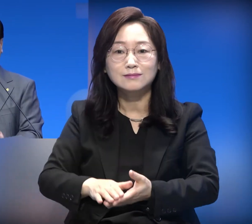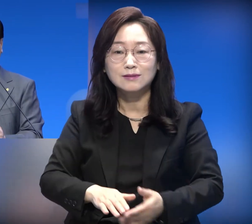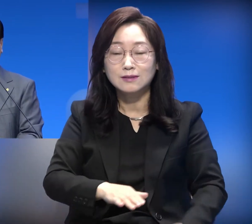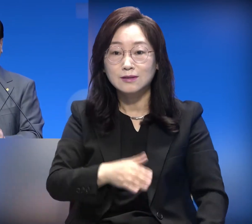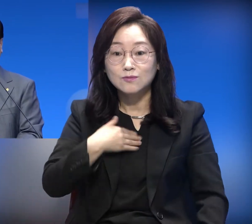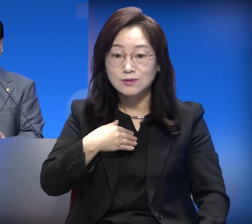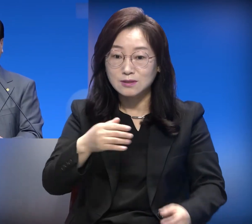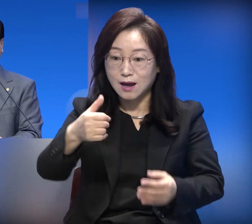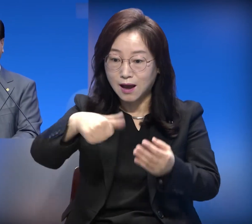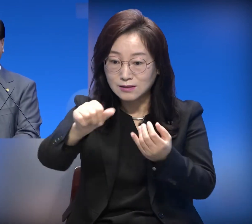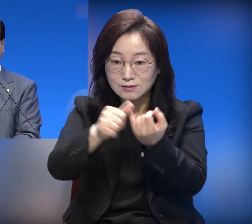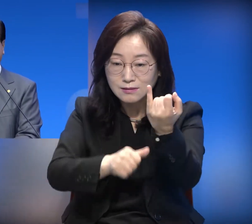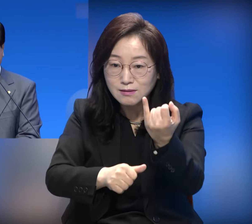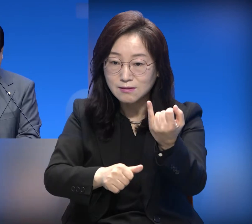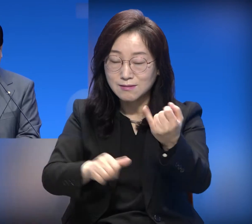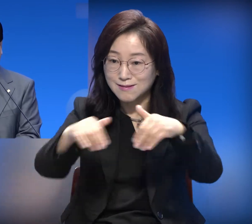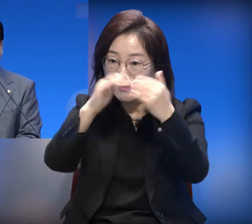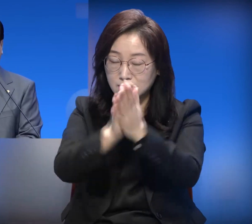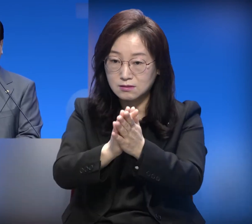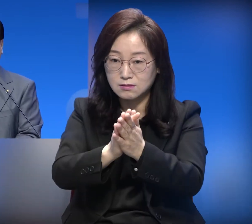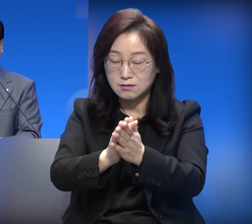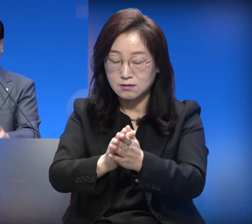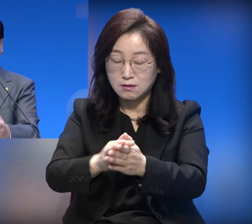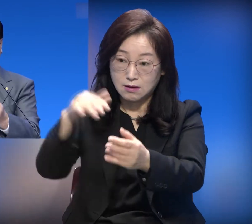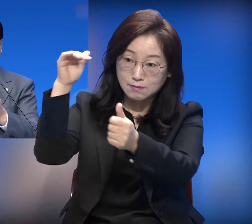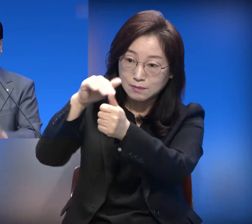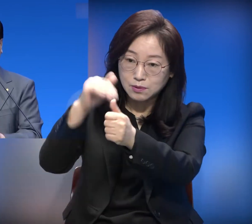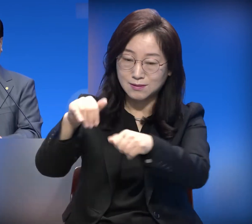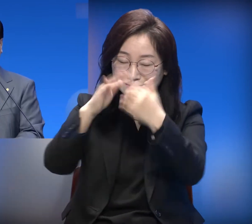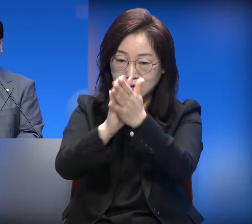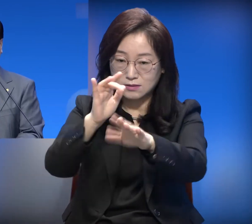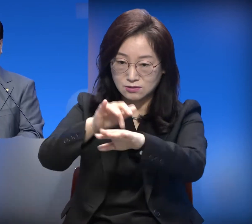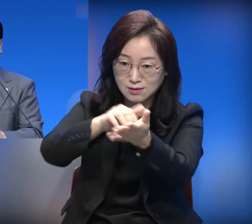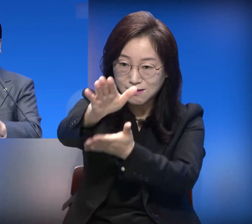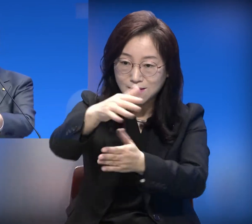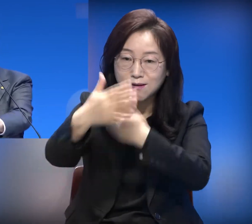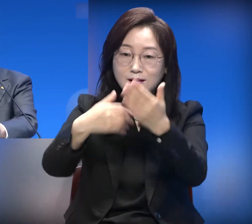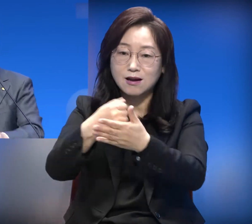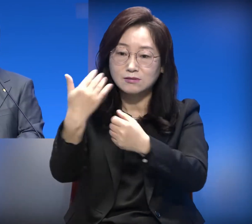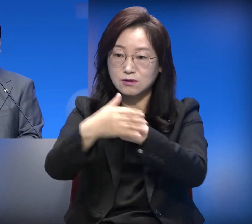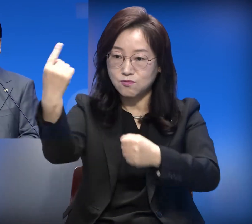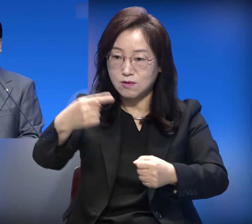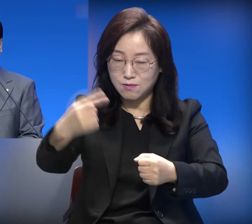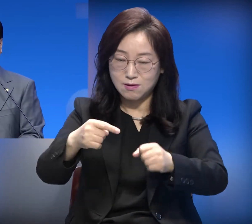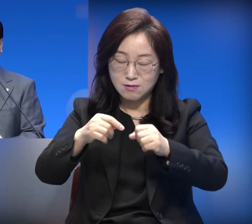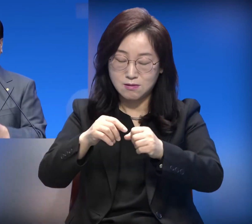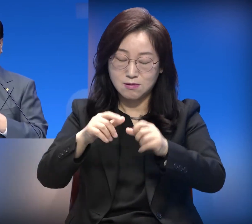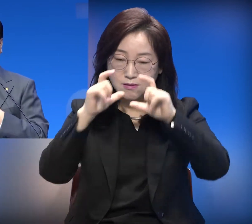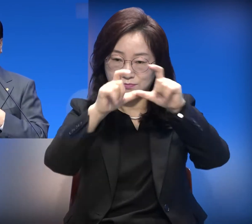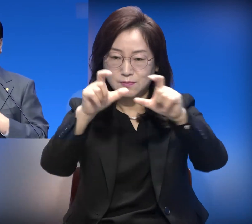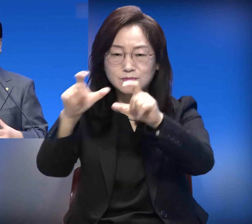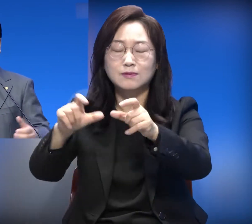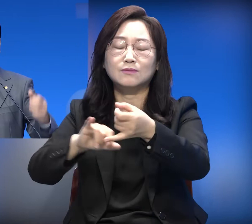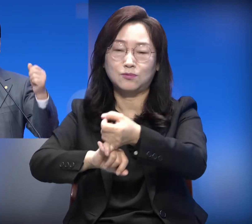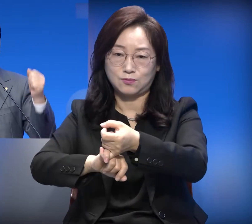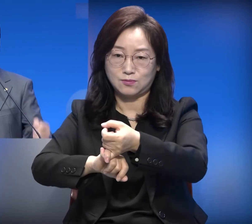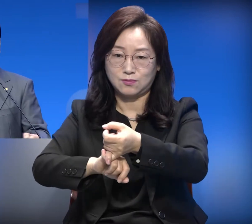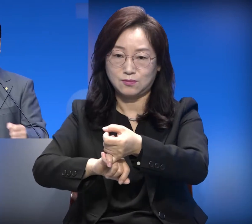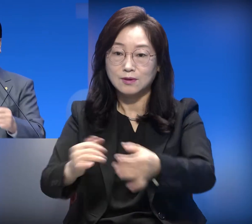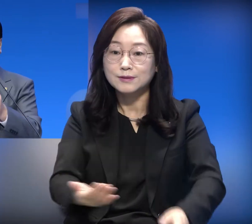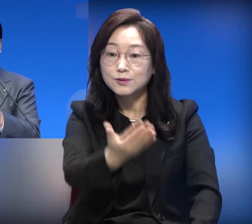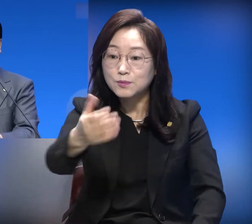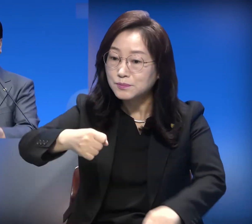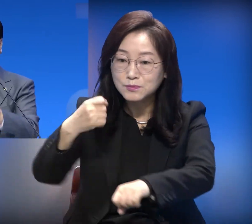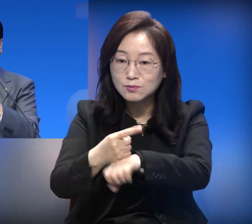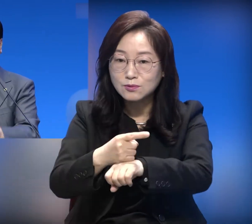아들 우리 딸을 괴롭히는 흑암의 권세는 물러갈지어다, 하나님의 은혜가 임할지어다 외쳐야 되는 것입니다. 여러분